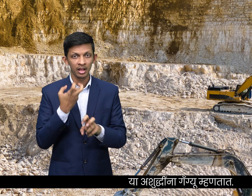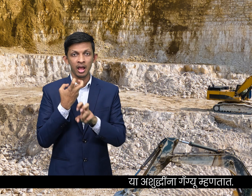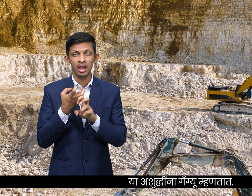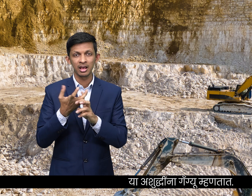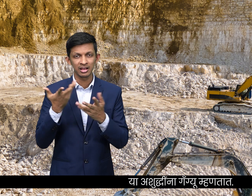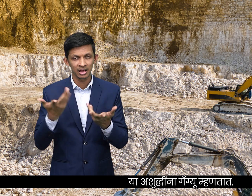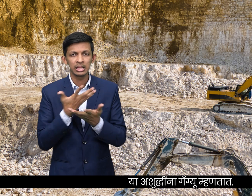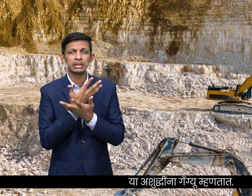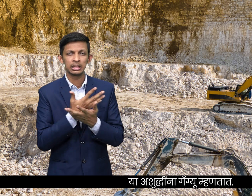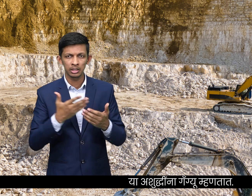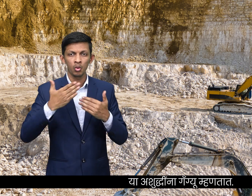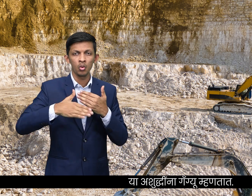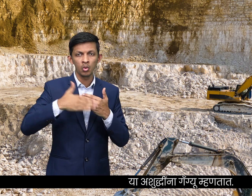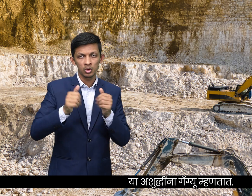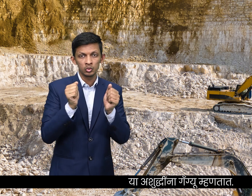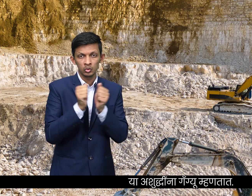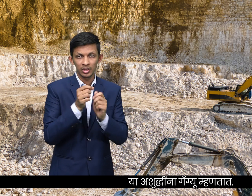म्हणतात.